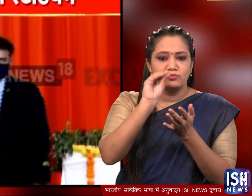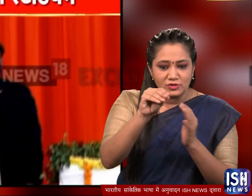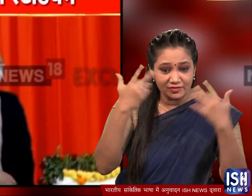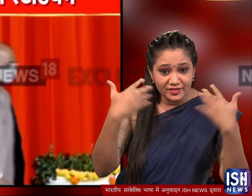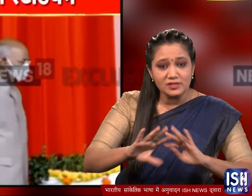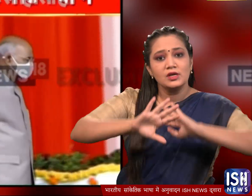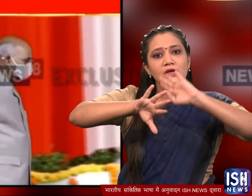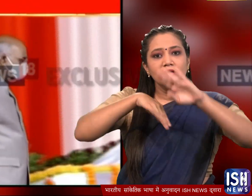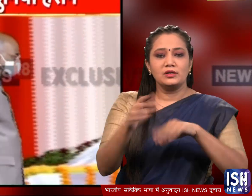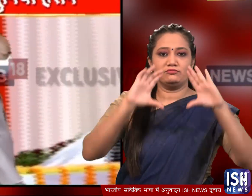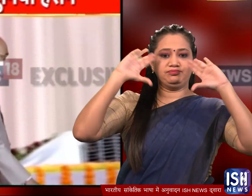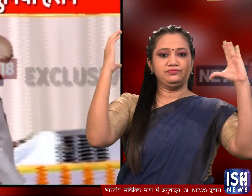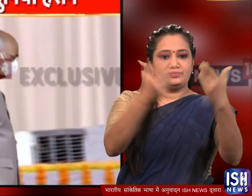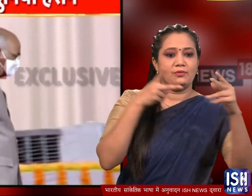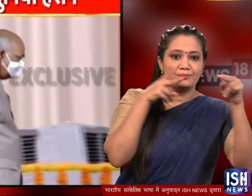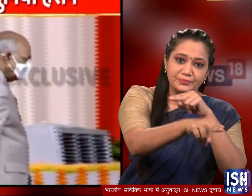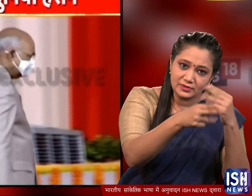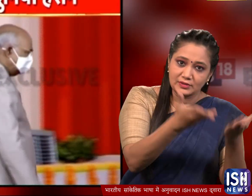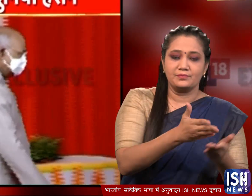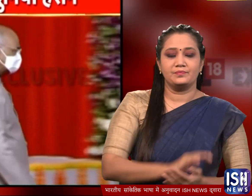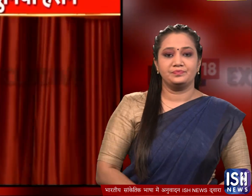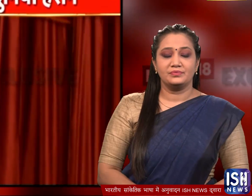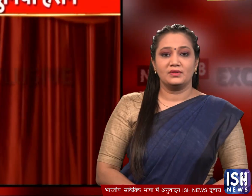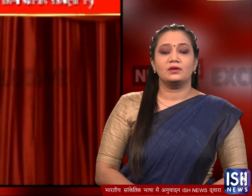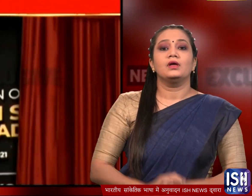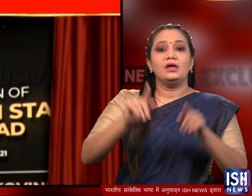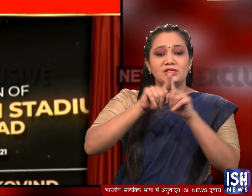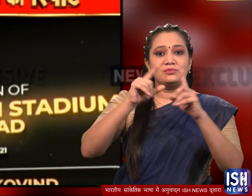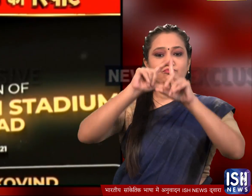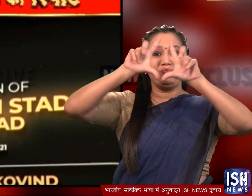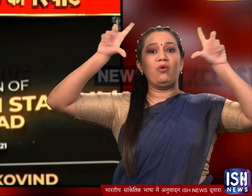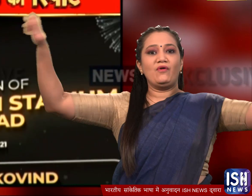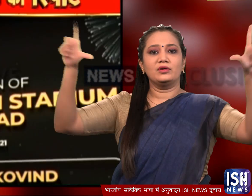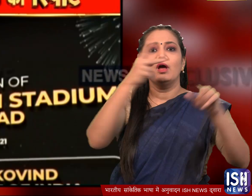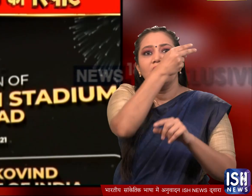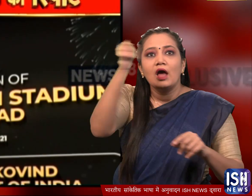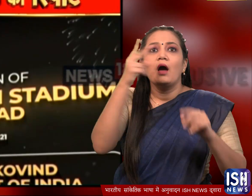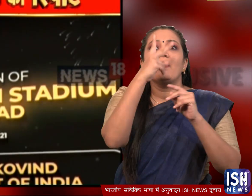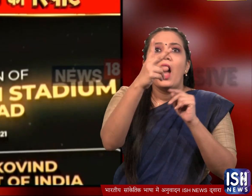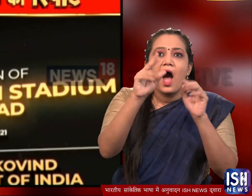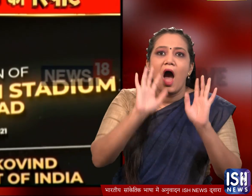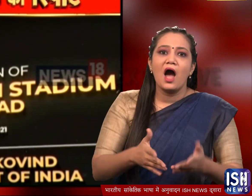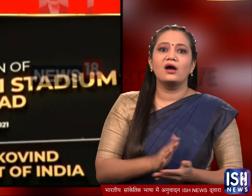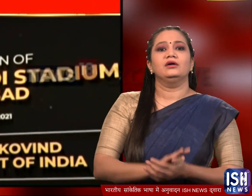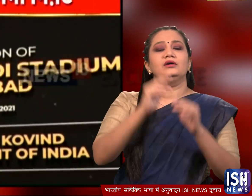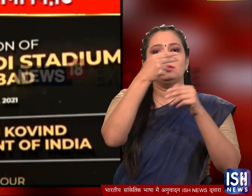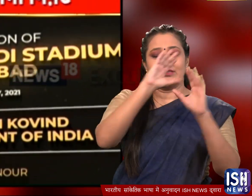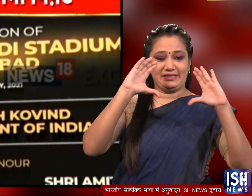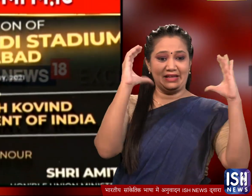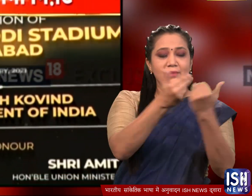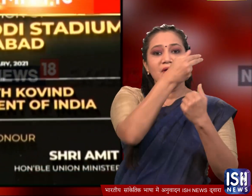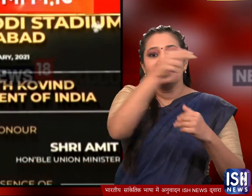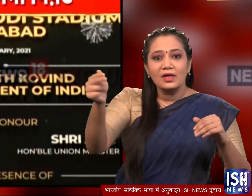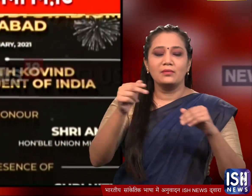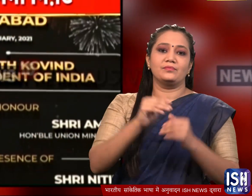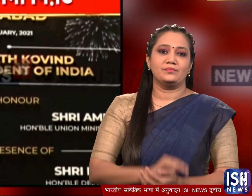करवाया। फिर शुरू हुआ क्रिकेट स्टेडियम के उद्घाटन का कार्यक्रम। उद्घाटन के डिजिटल बोर्ड पर नाम पढ़कर ही सबको यह पता चला कि स्टेडियम